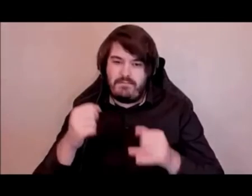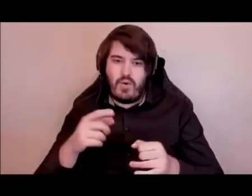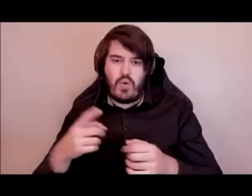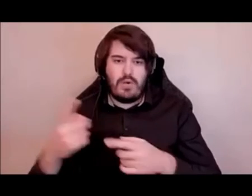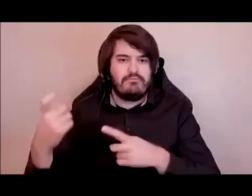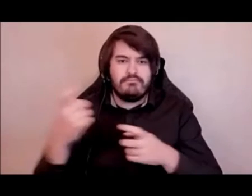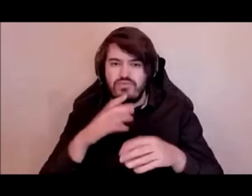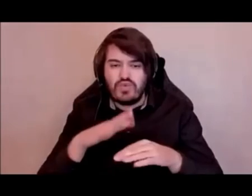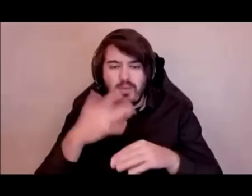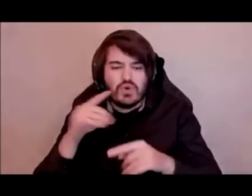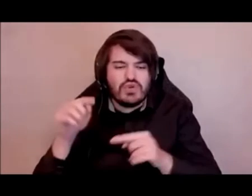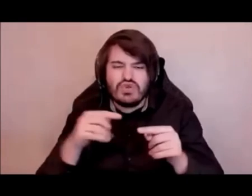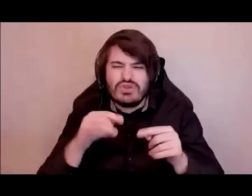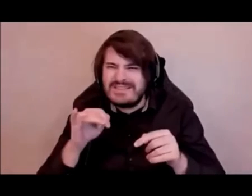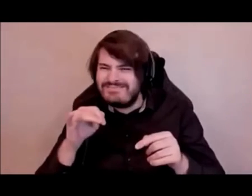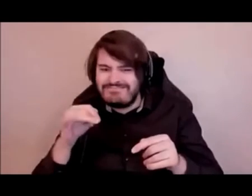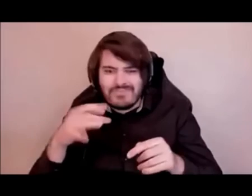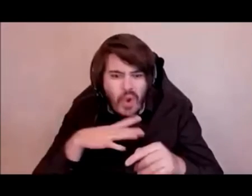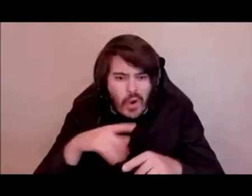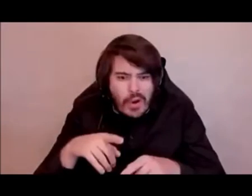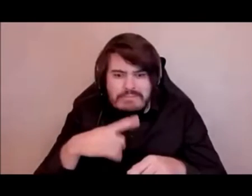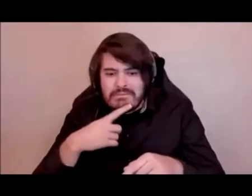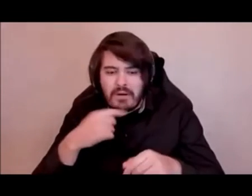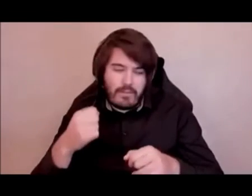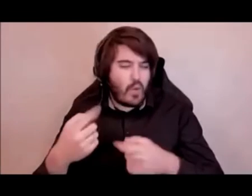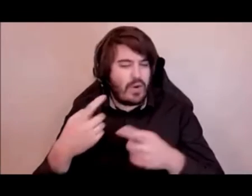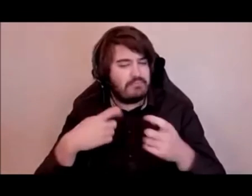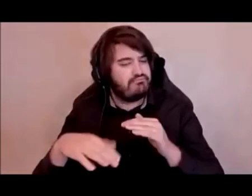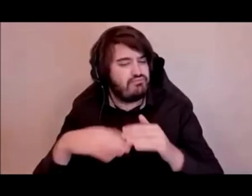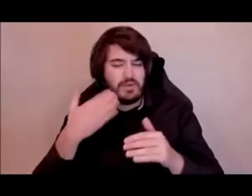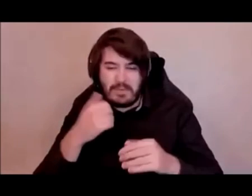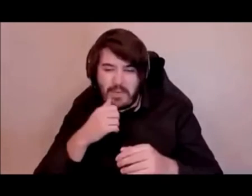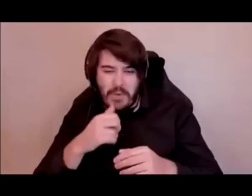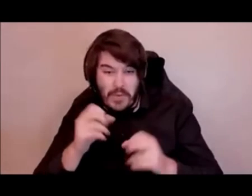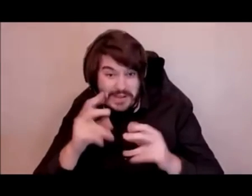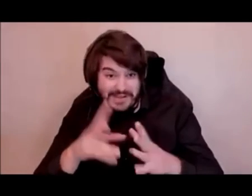les petites mouches si jamais ça vous arrive. Et puis,